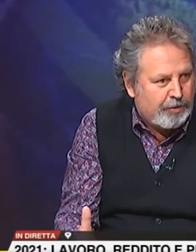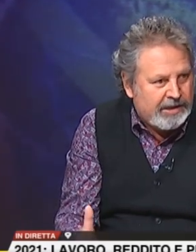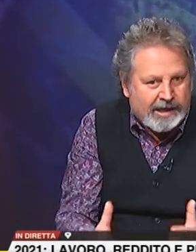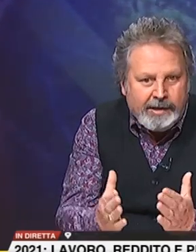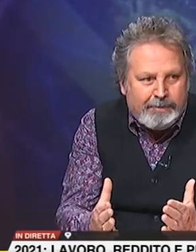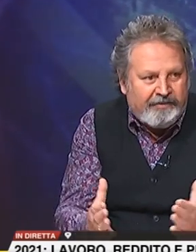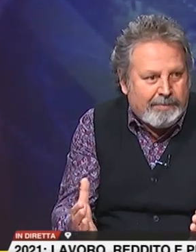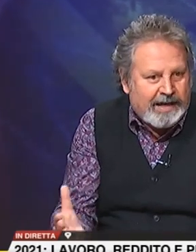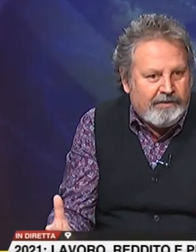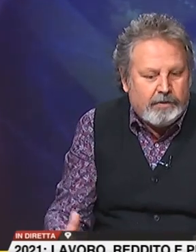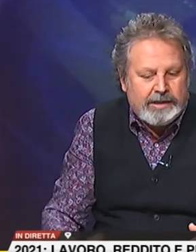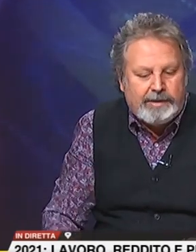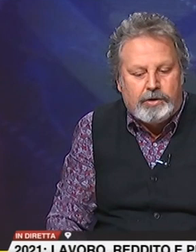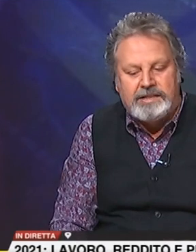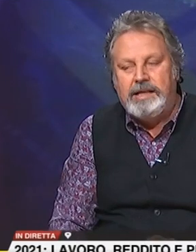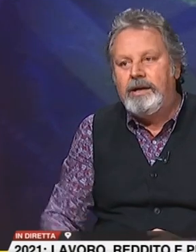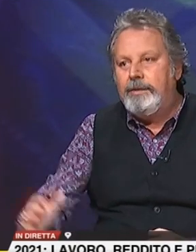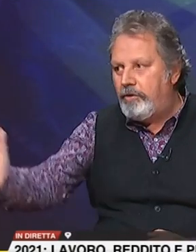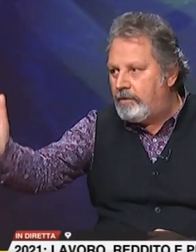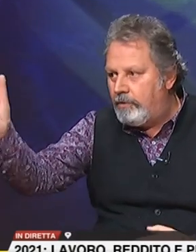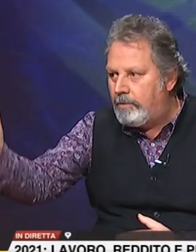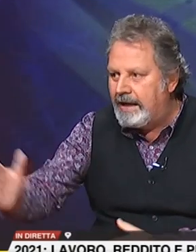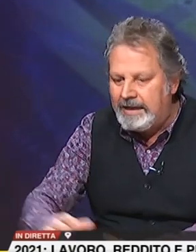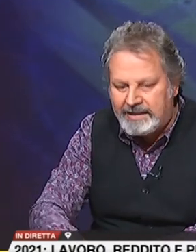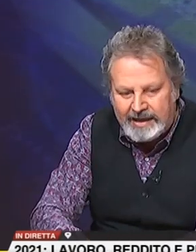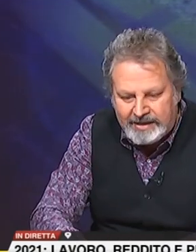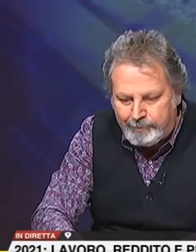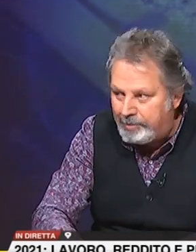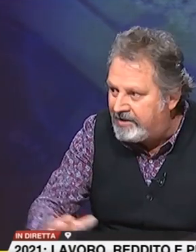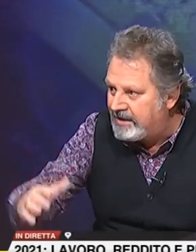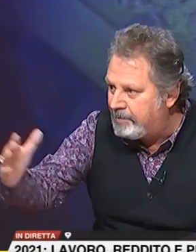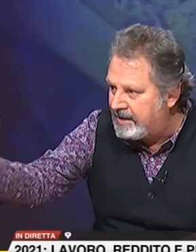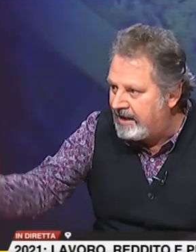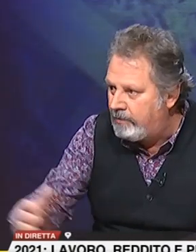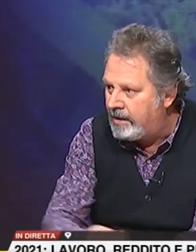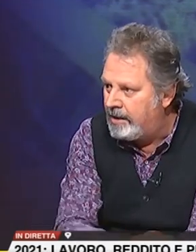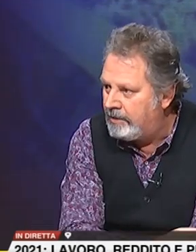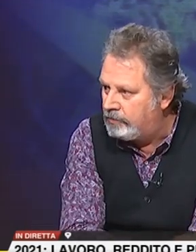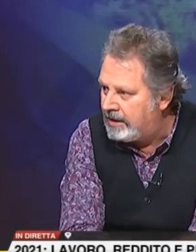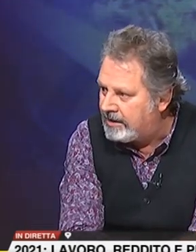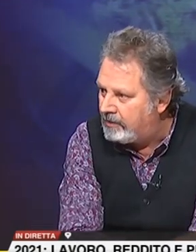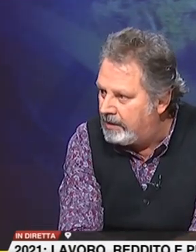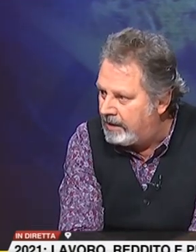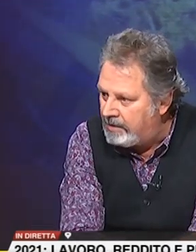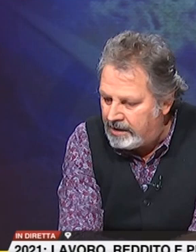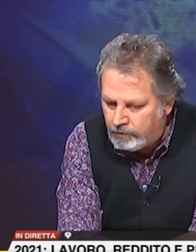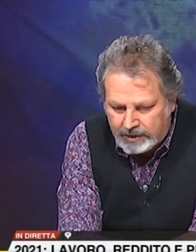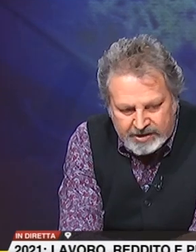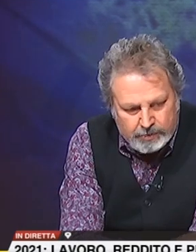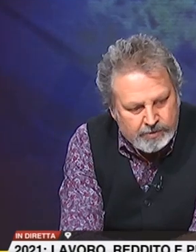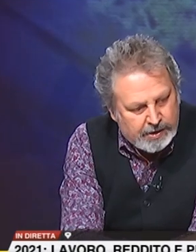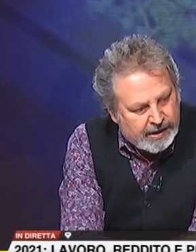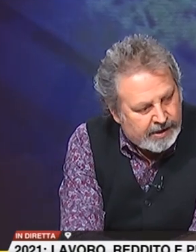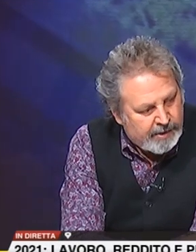mediazione politica per affermare il valore della democrazia. Poi sul lavoro magari la Sara sarà più precisa perché segue tutte le categorie e quindi tutte